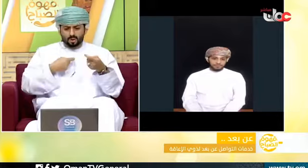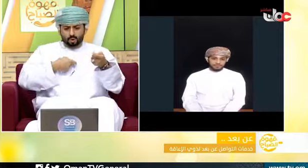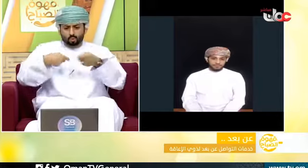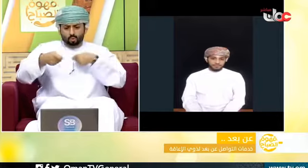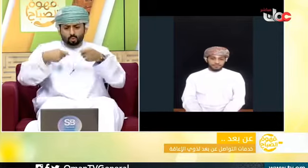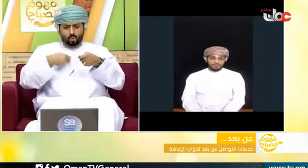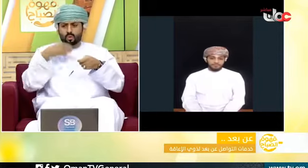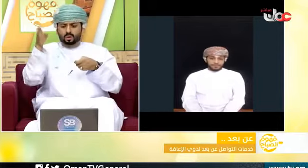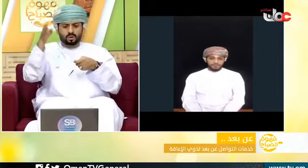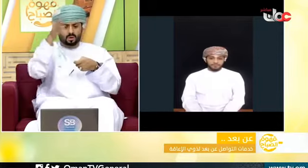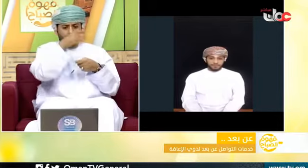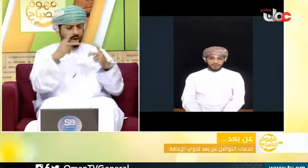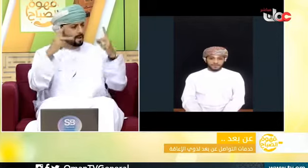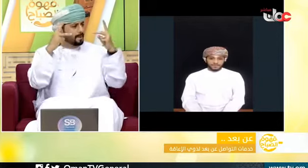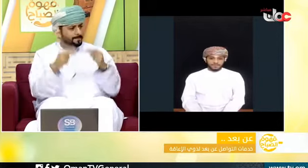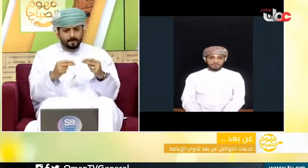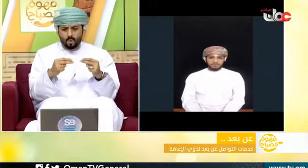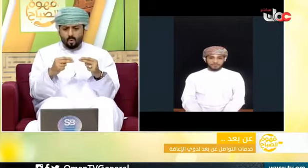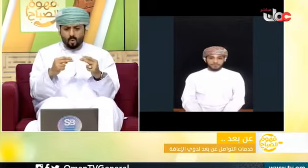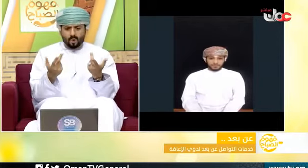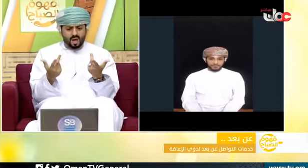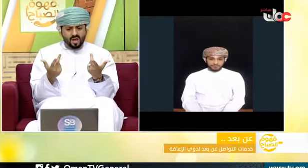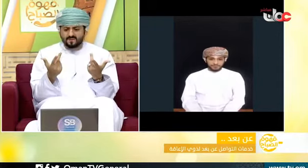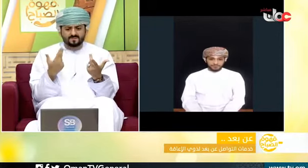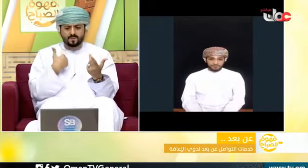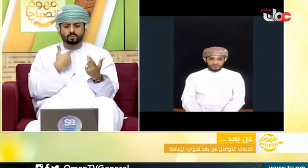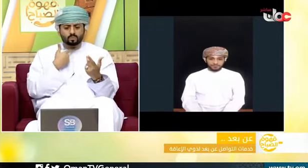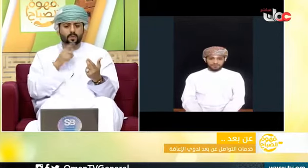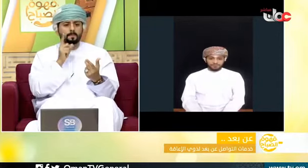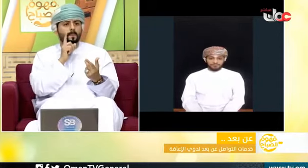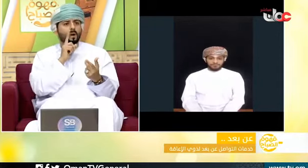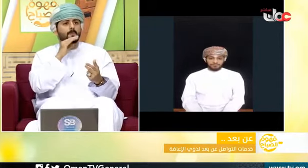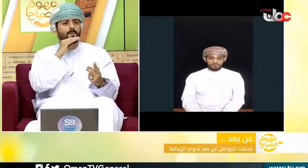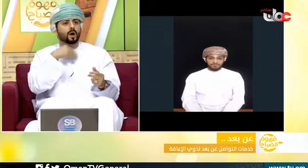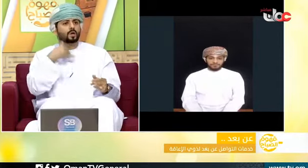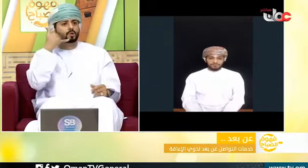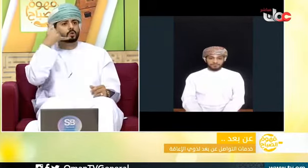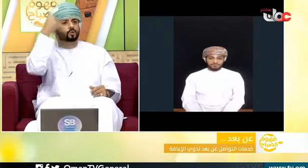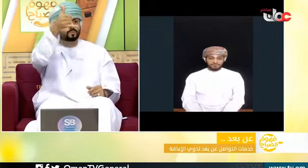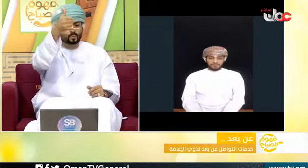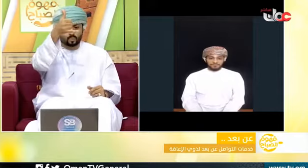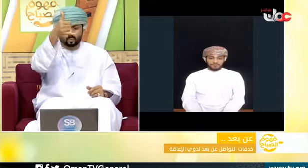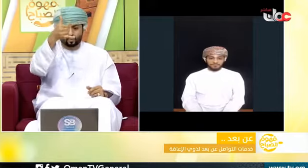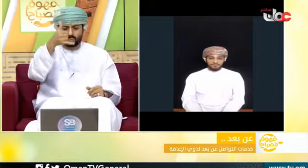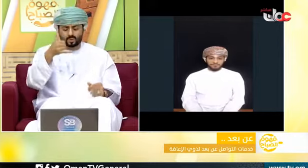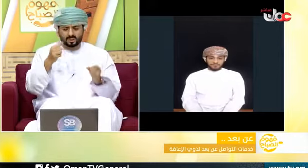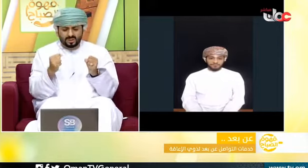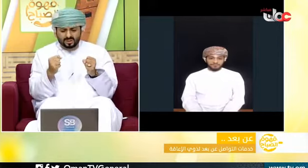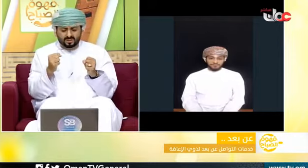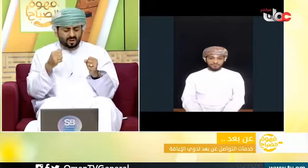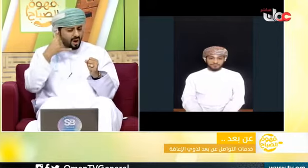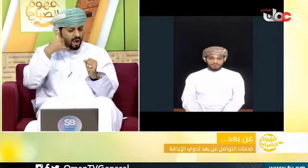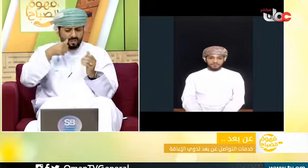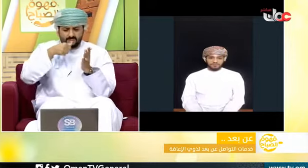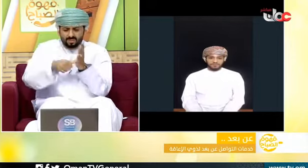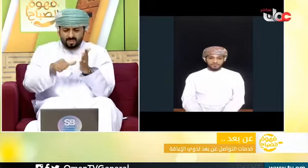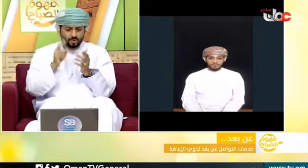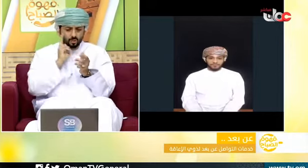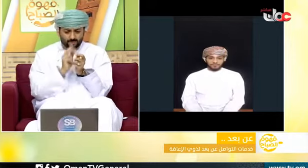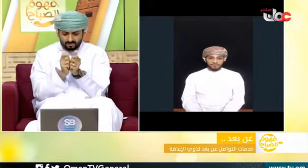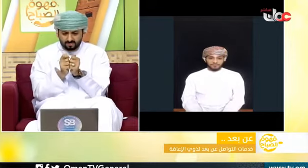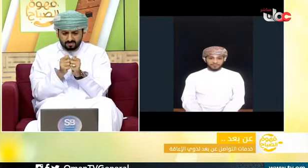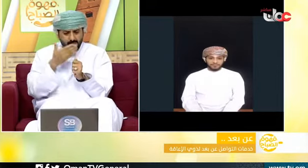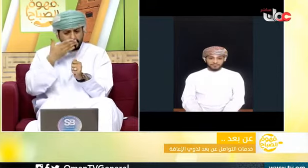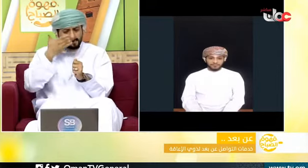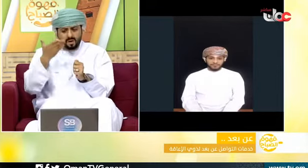في المنزل، يعني ممنوع الخروج للطلبات مثلا، وهذه صعوبة بالنسبة للأشخاص الصم